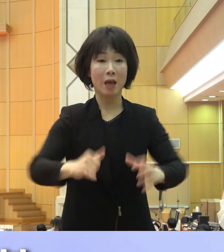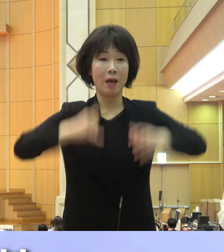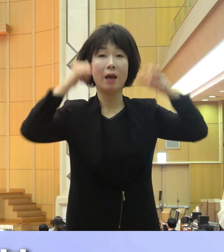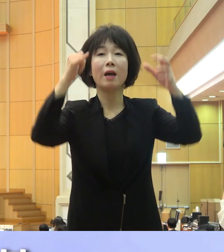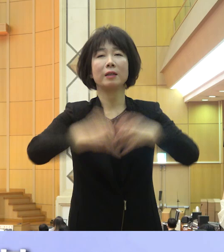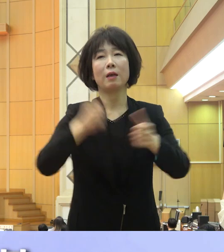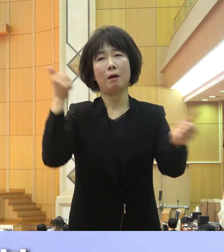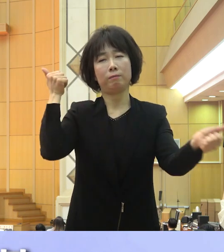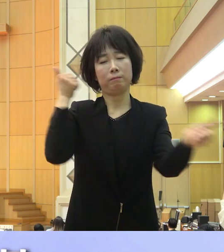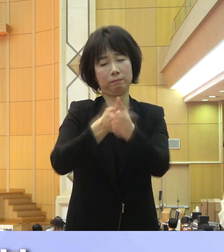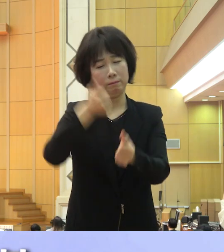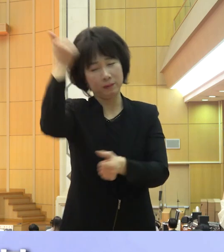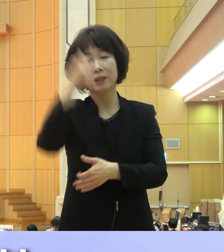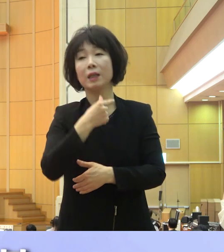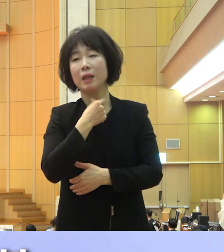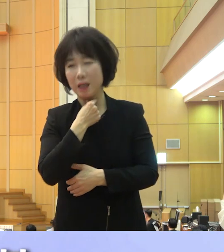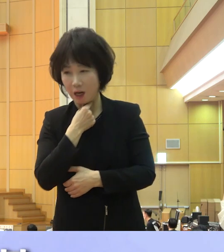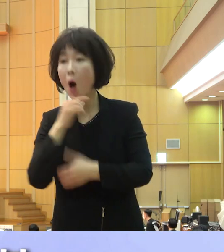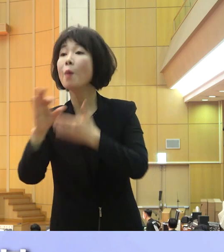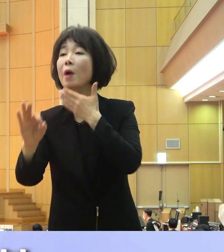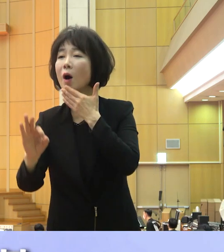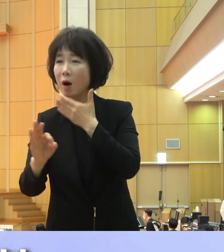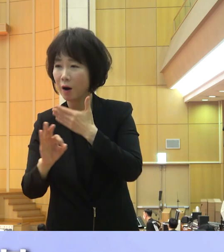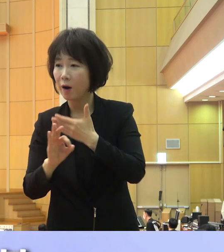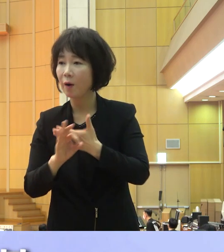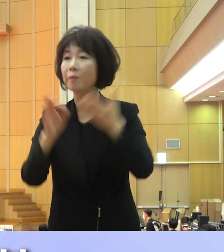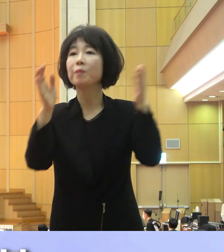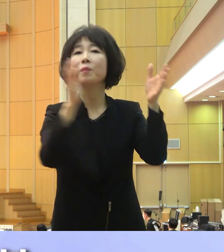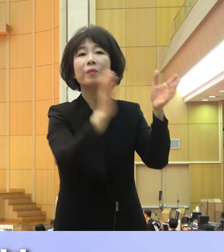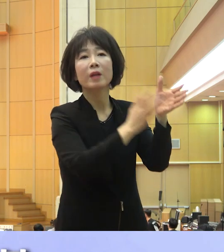죄악 세상 이기려면